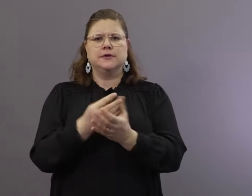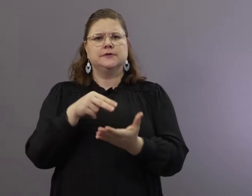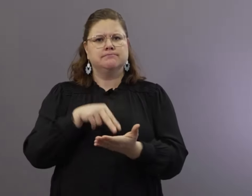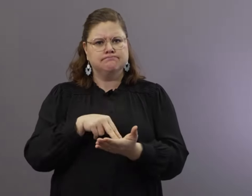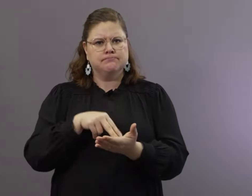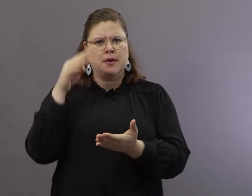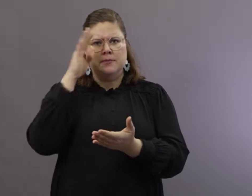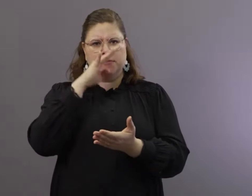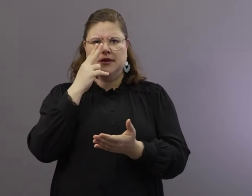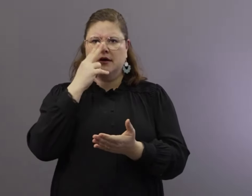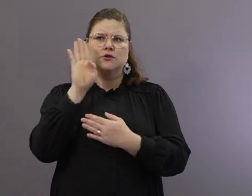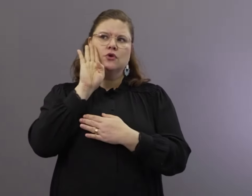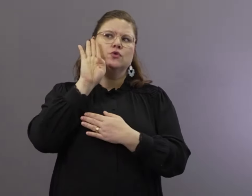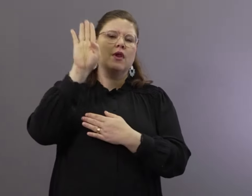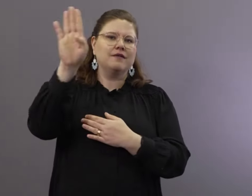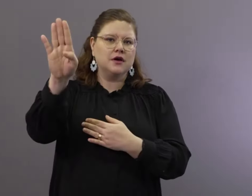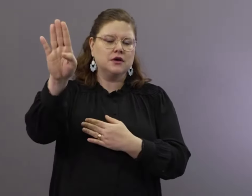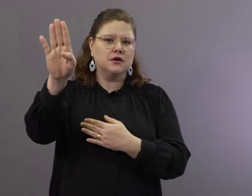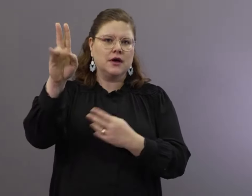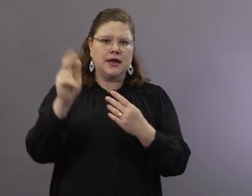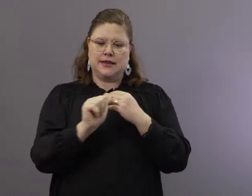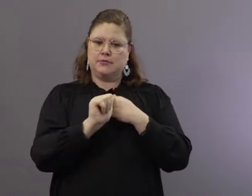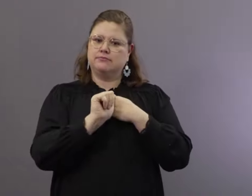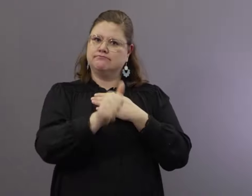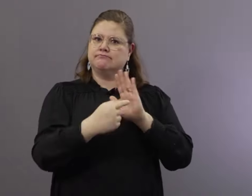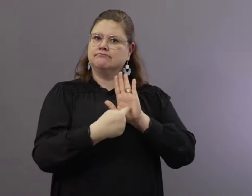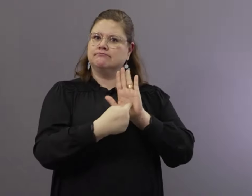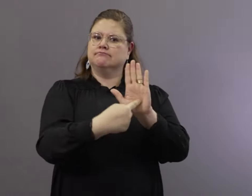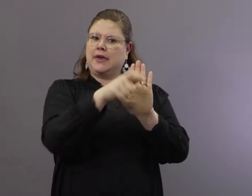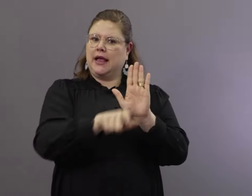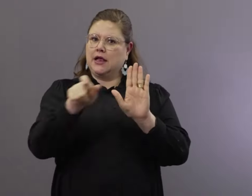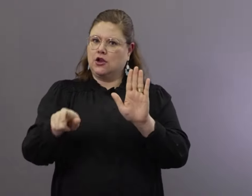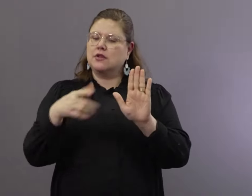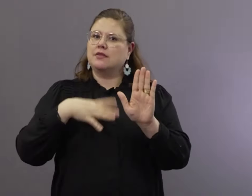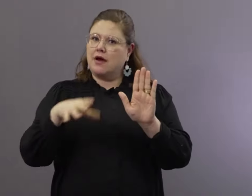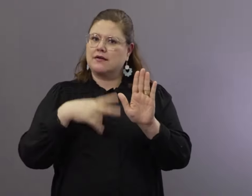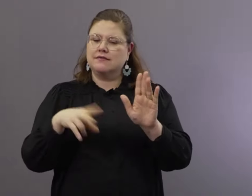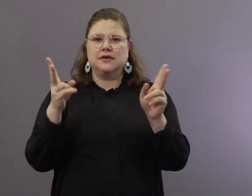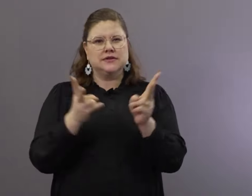tulevaan. Malmin kaltaisia edelläkävijöitä tarvitaan edelleen.